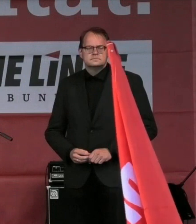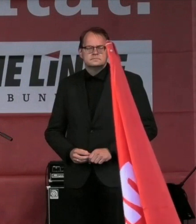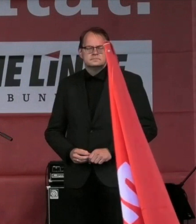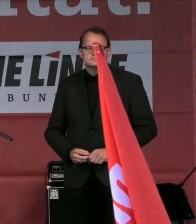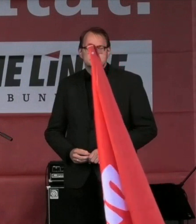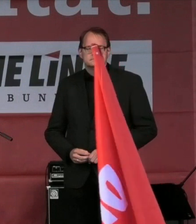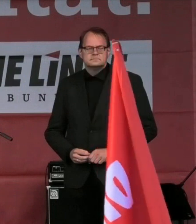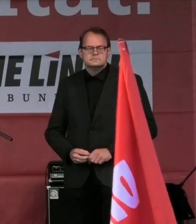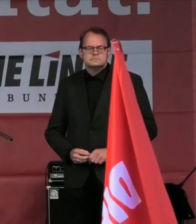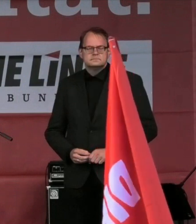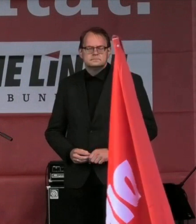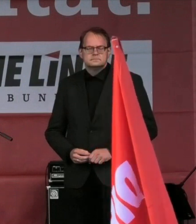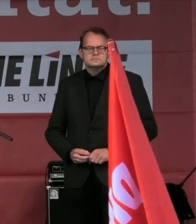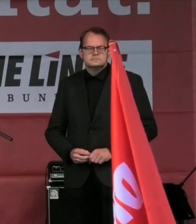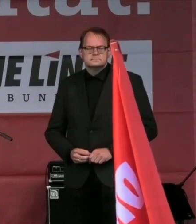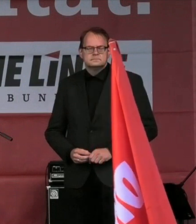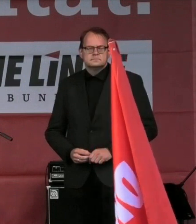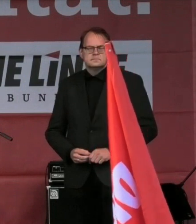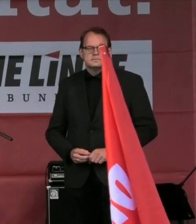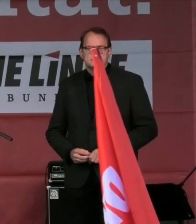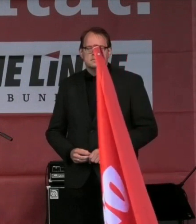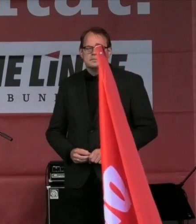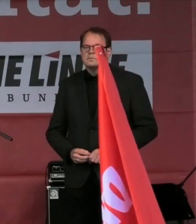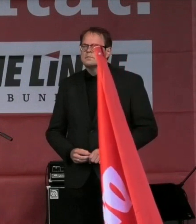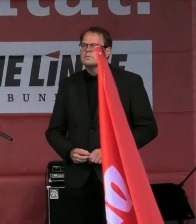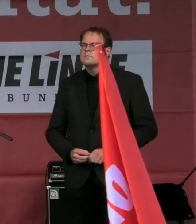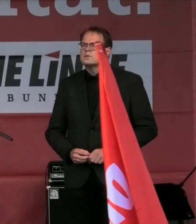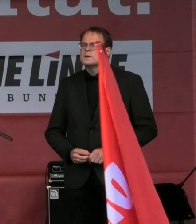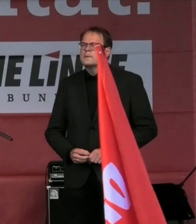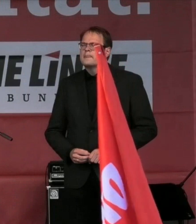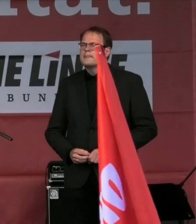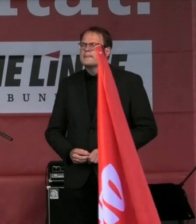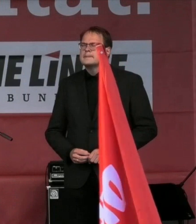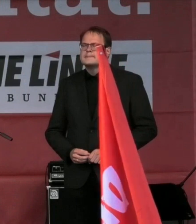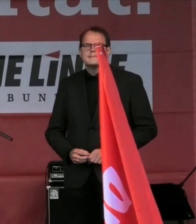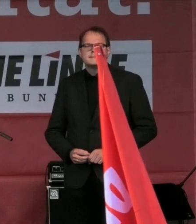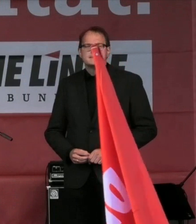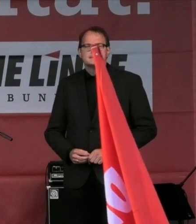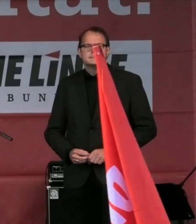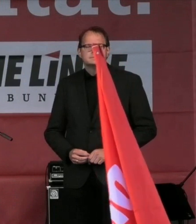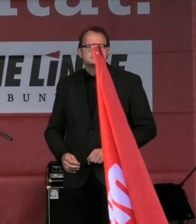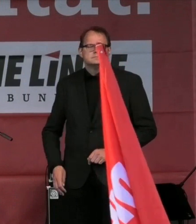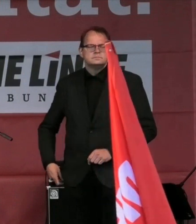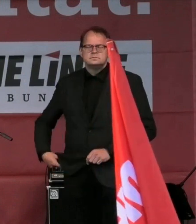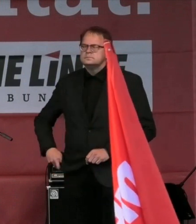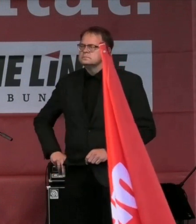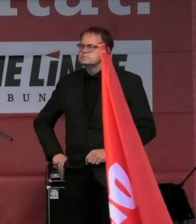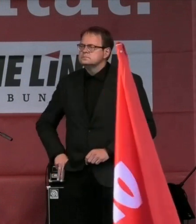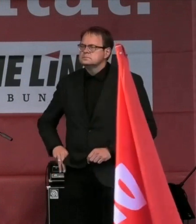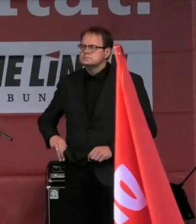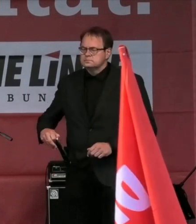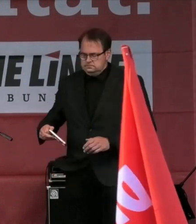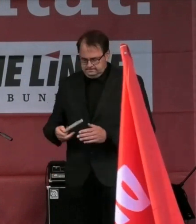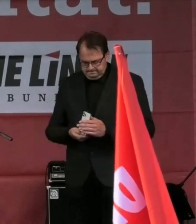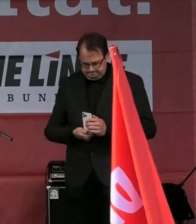in europa werden rund 300 milliarden für rüstung aus gegeben das heißt wenn wir uns das zusammen addieren dann haben wir auf der